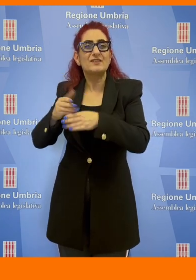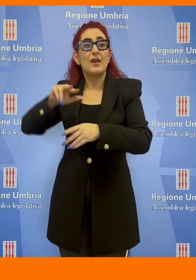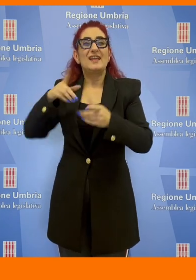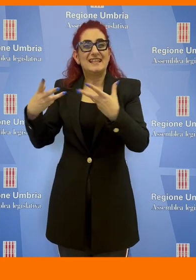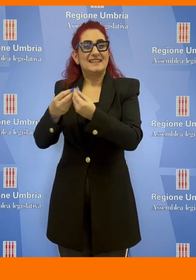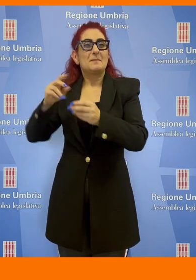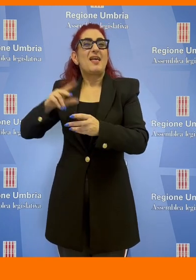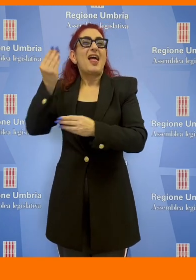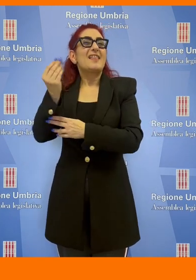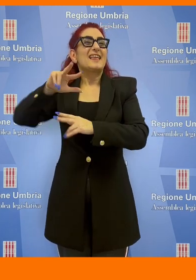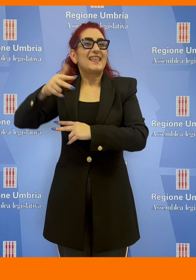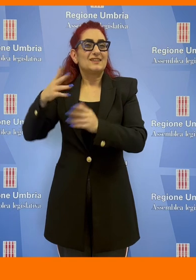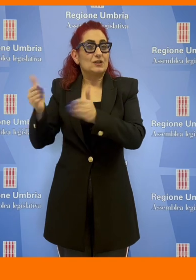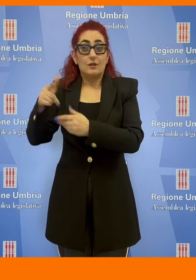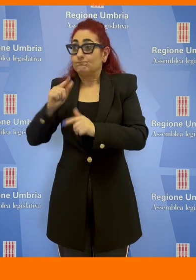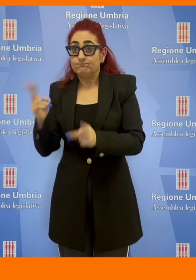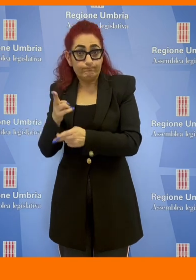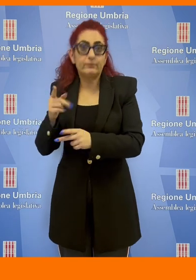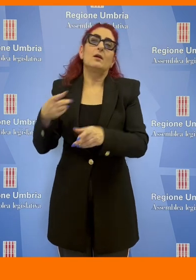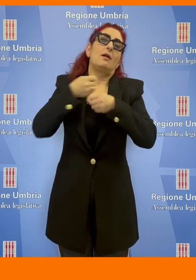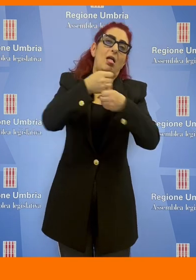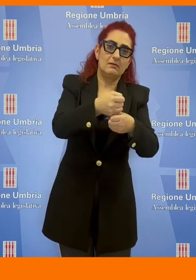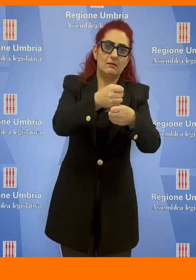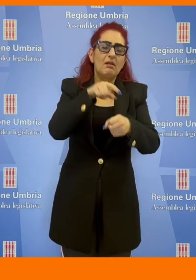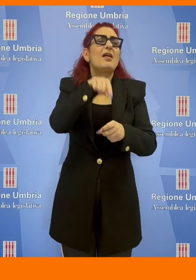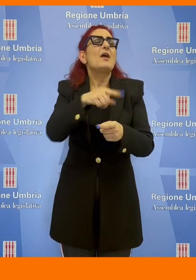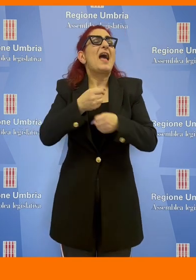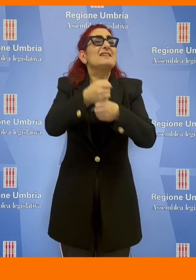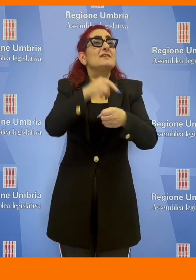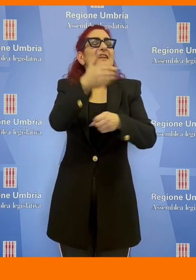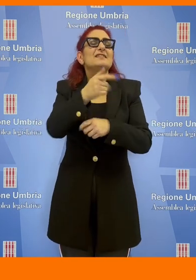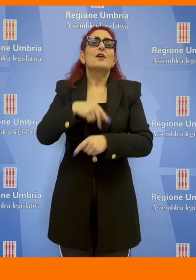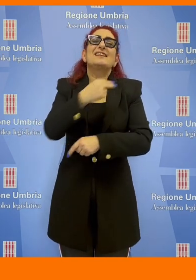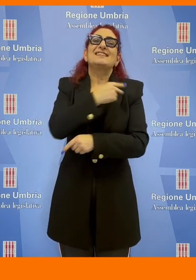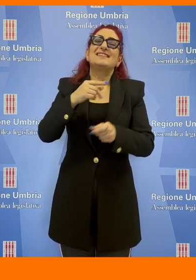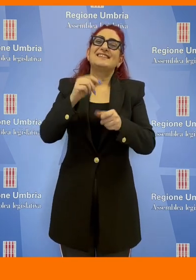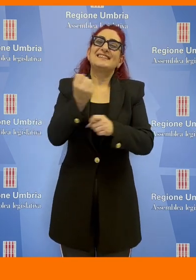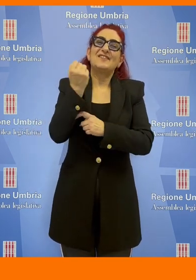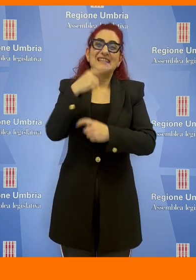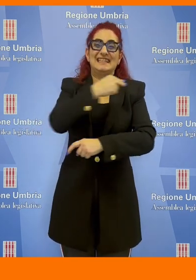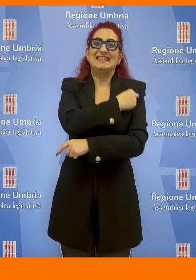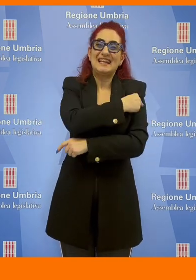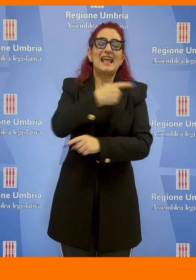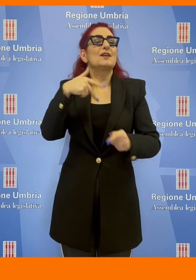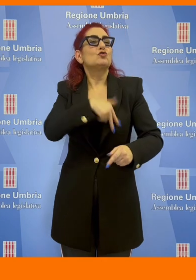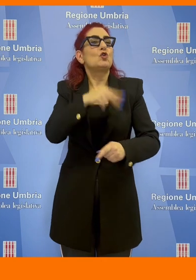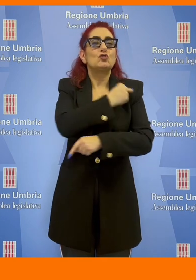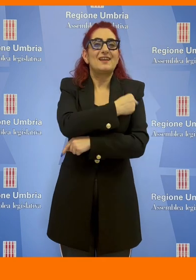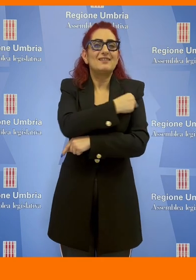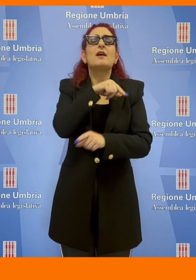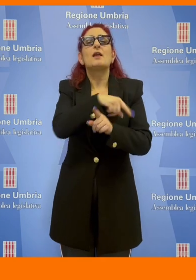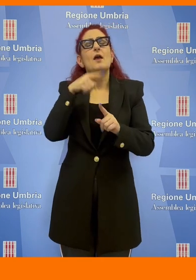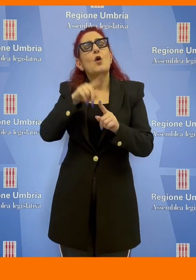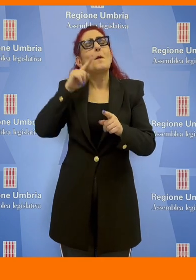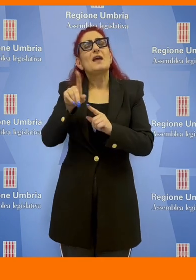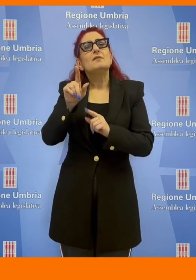del terzo settore. In caso di esternalizzazione dei servizi sanitari e sociosanitari, l'offerta economicamente più vantaggiosa viene